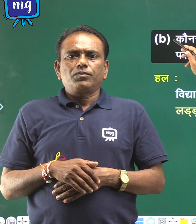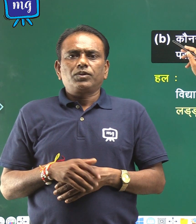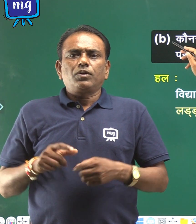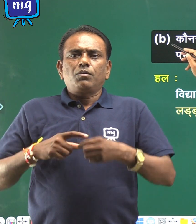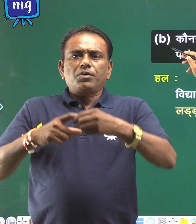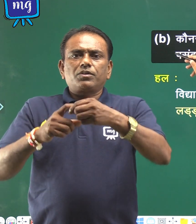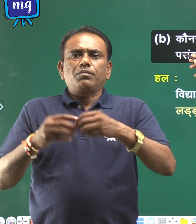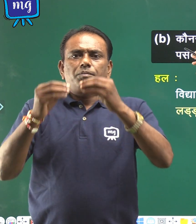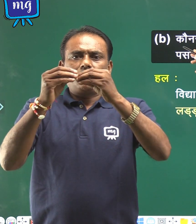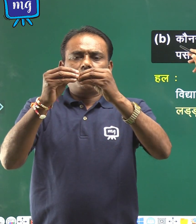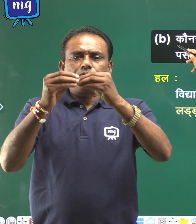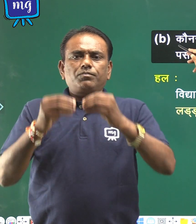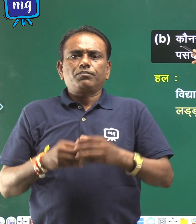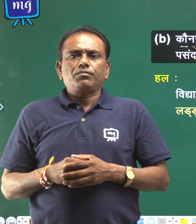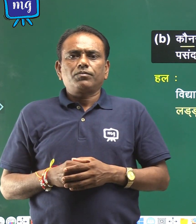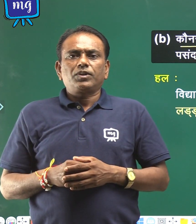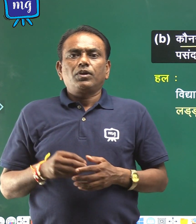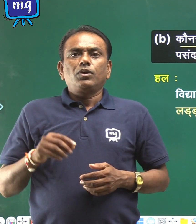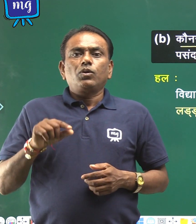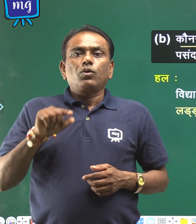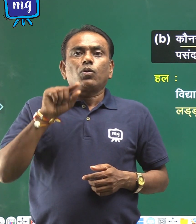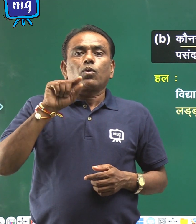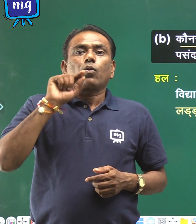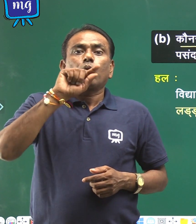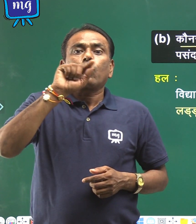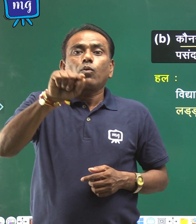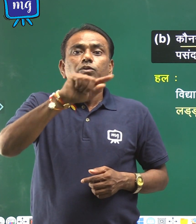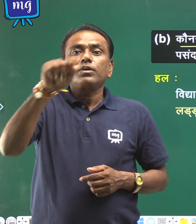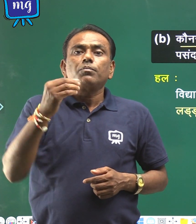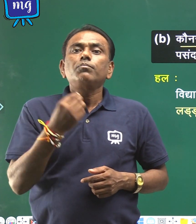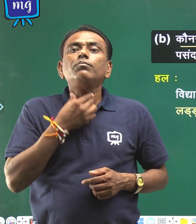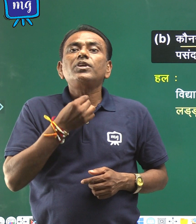प्रश्न बी, कौन सी मिठाई